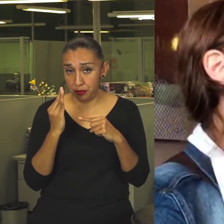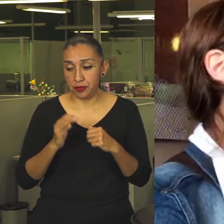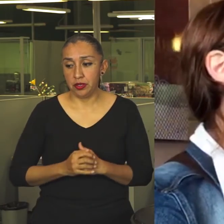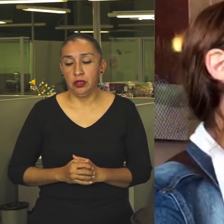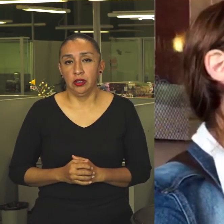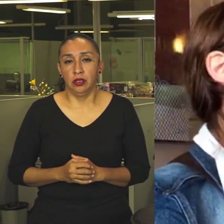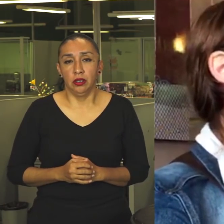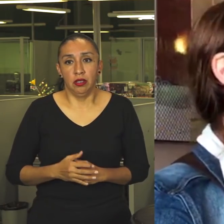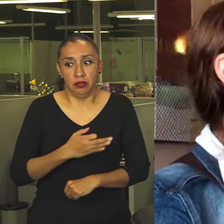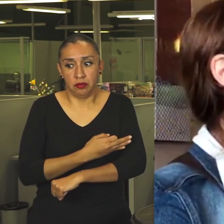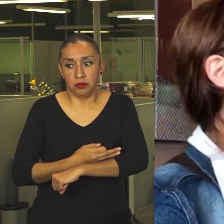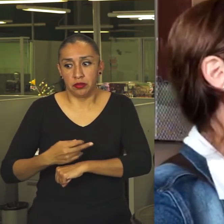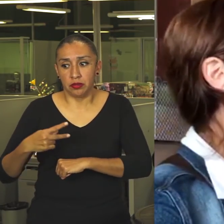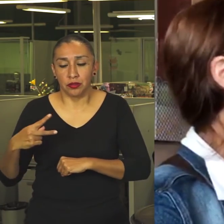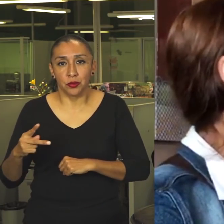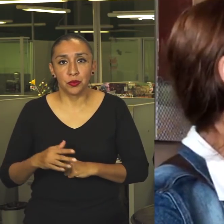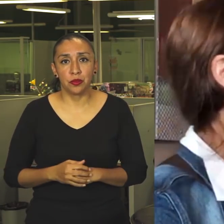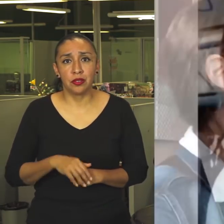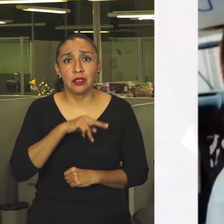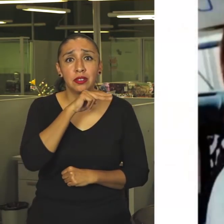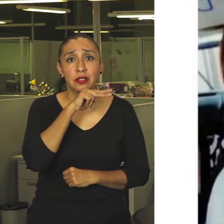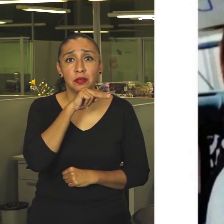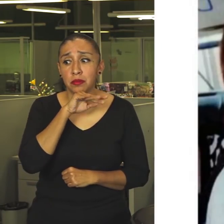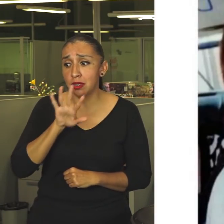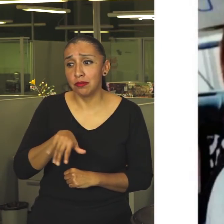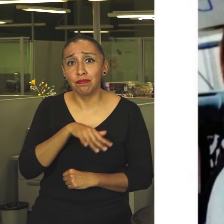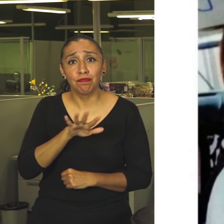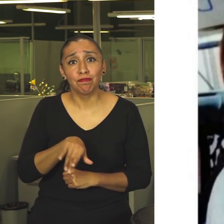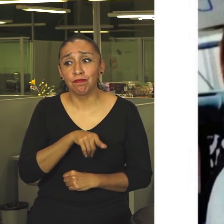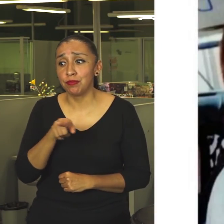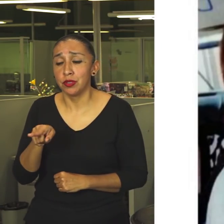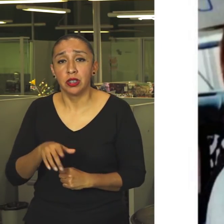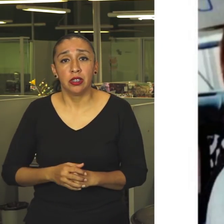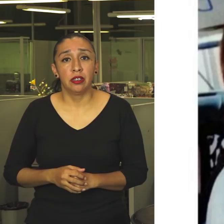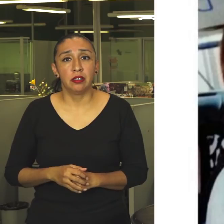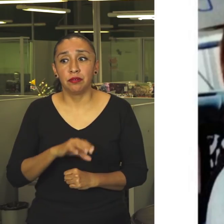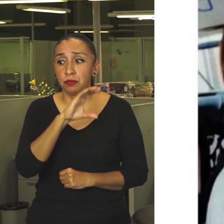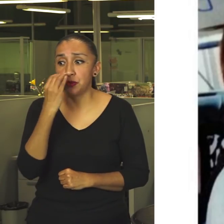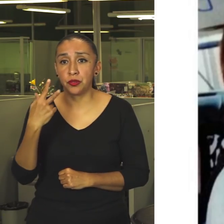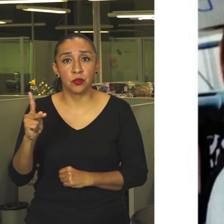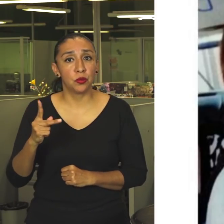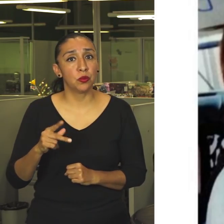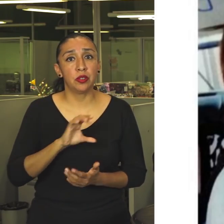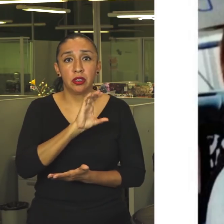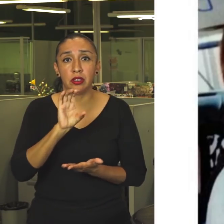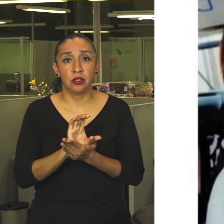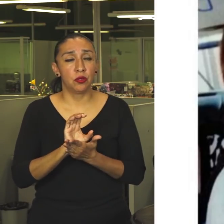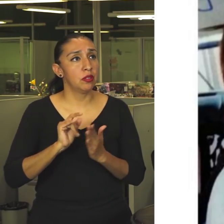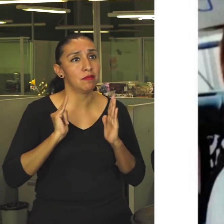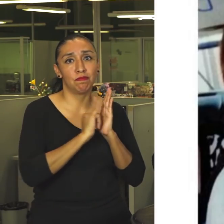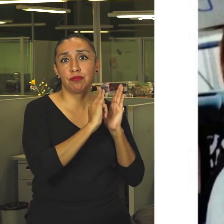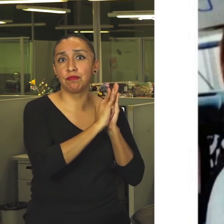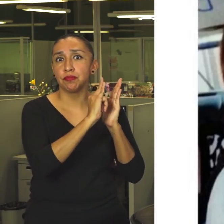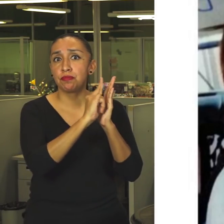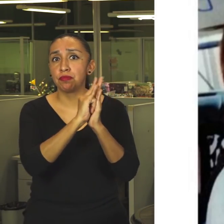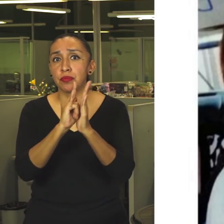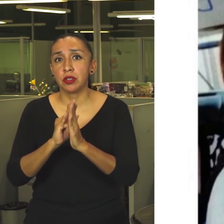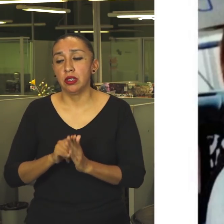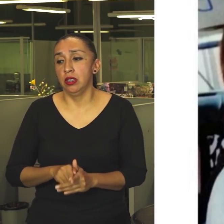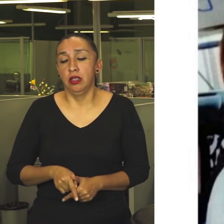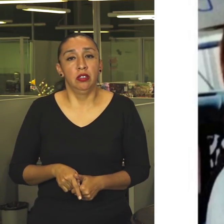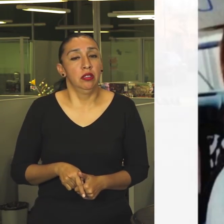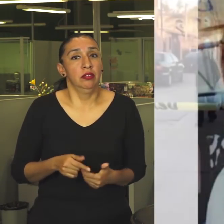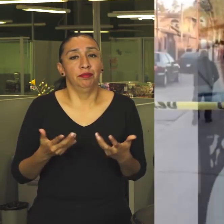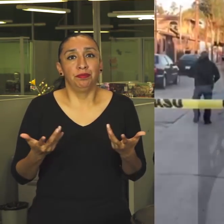empezaron a difundir su imagen y pedir a la población si tuviera algún dato que pudiera ayudar a dar con su paradero pues ella estaba